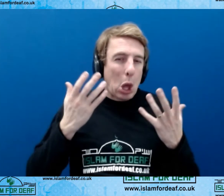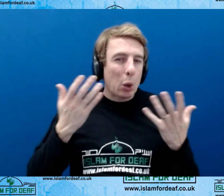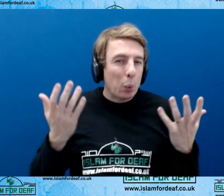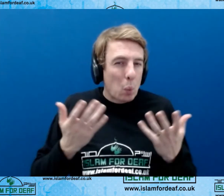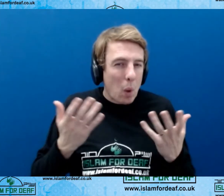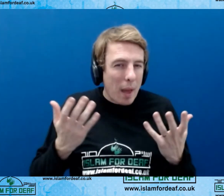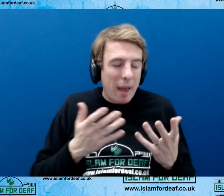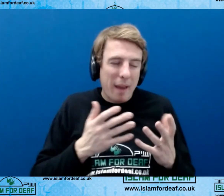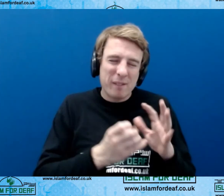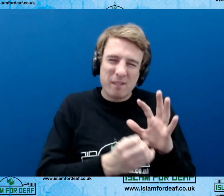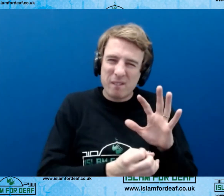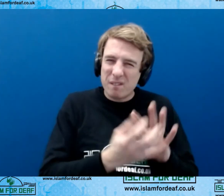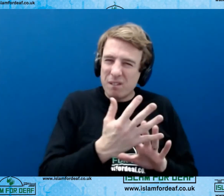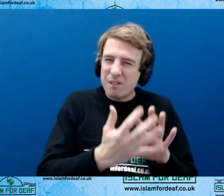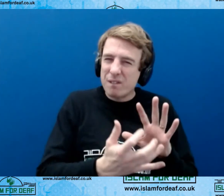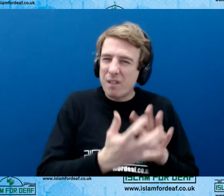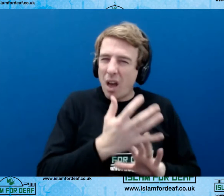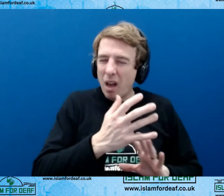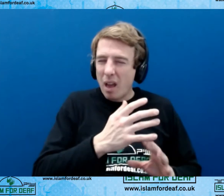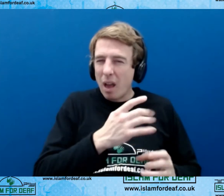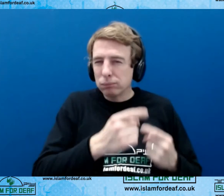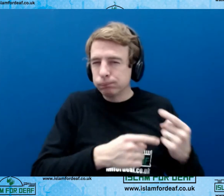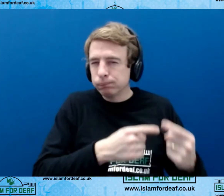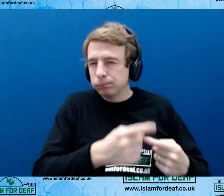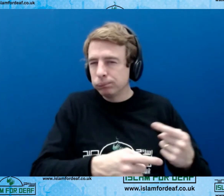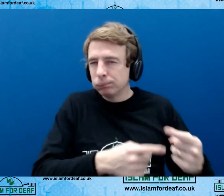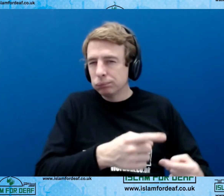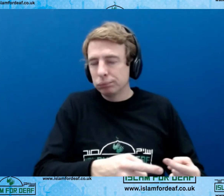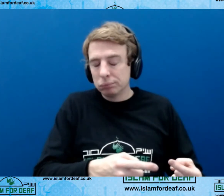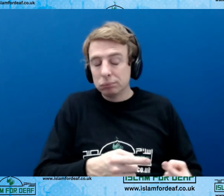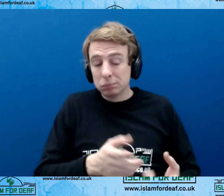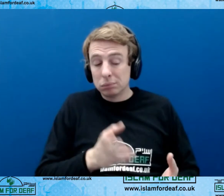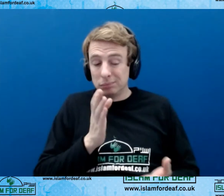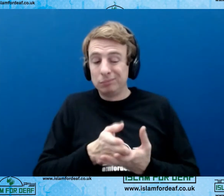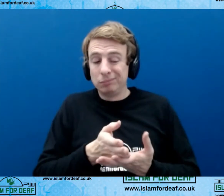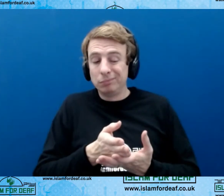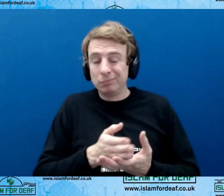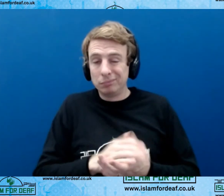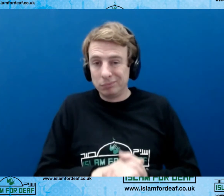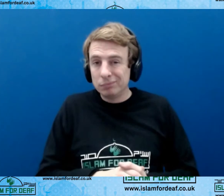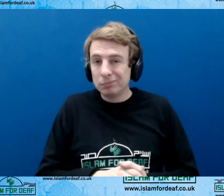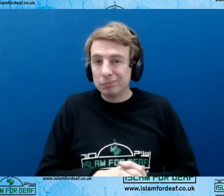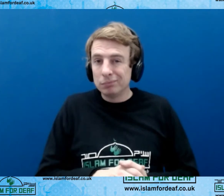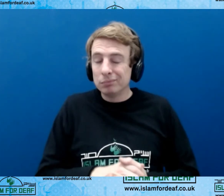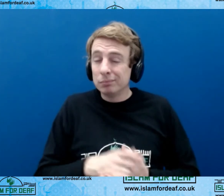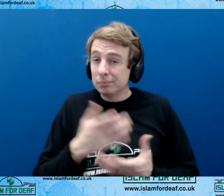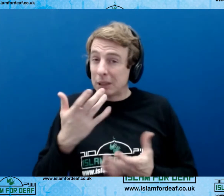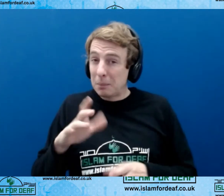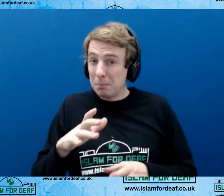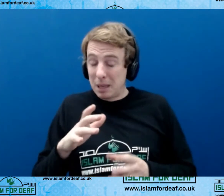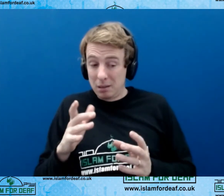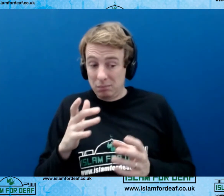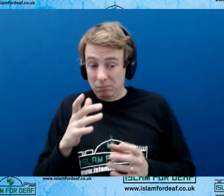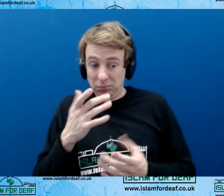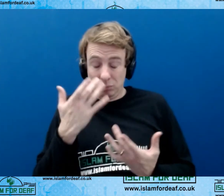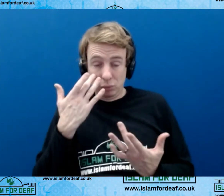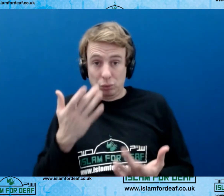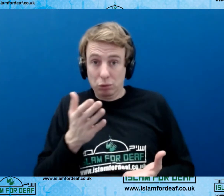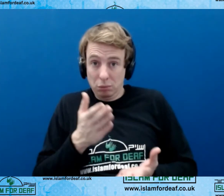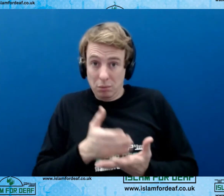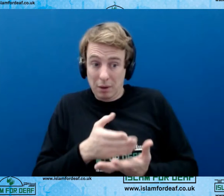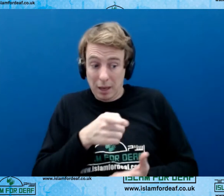and expire upon disbelief in Allah the Most High. وامرأته أي أن كذلك امرأته ستموت على